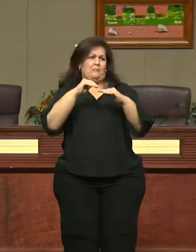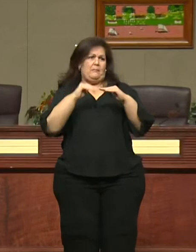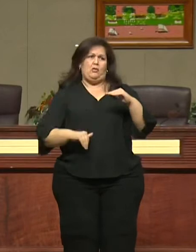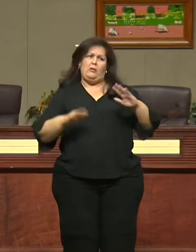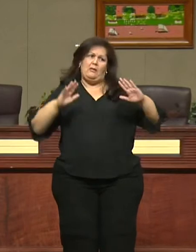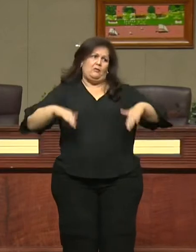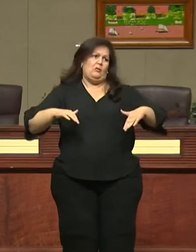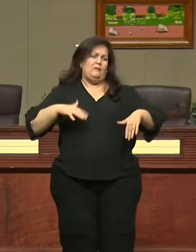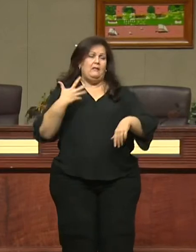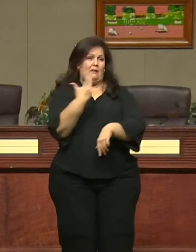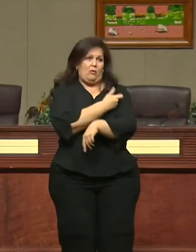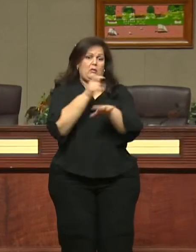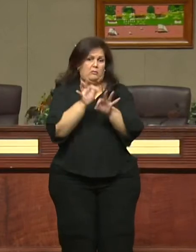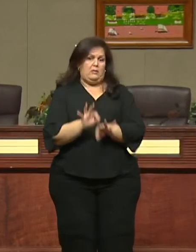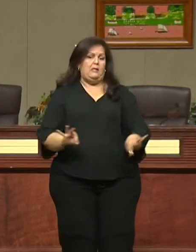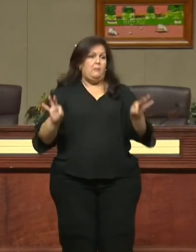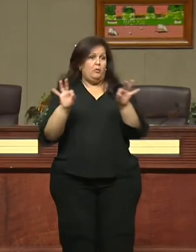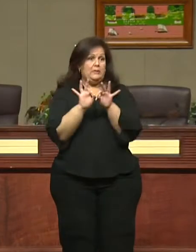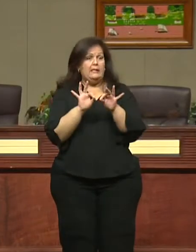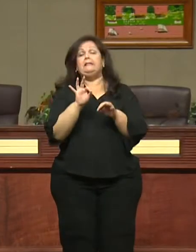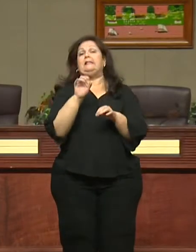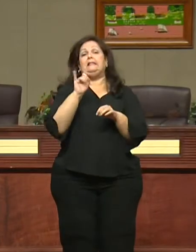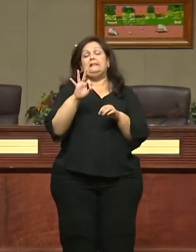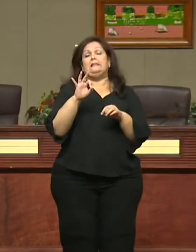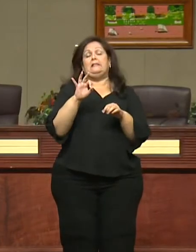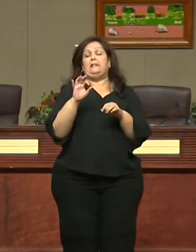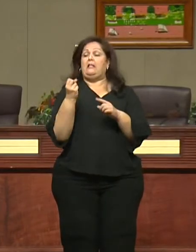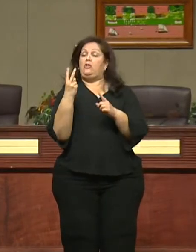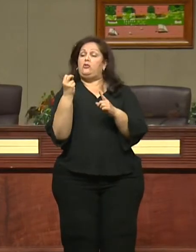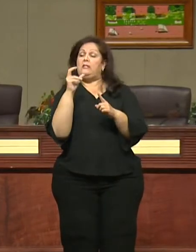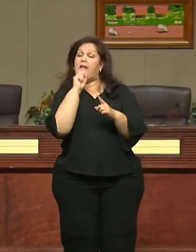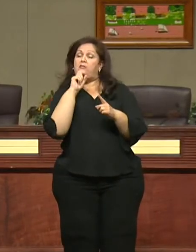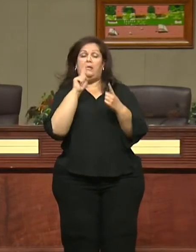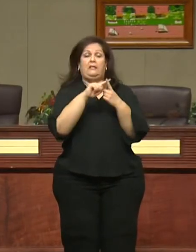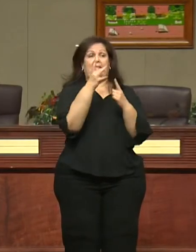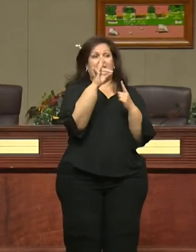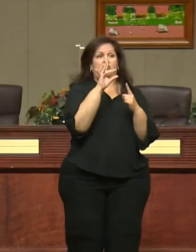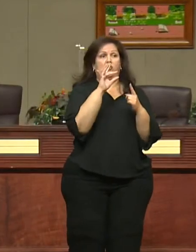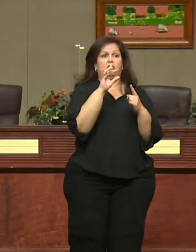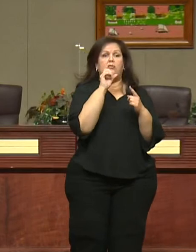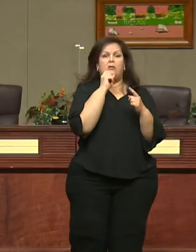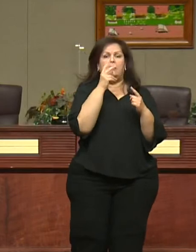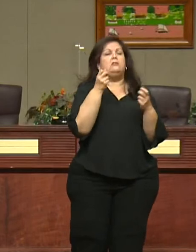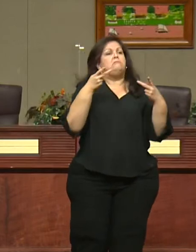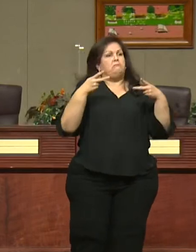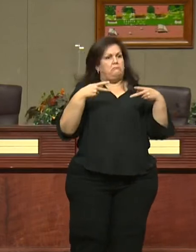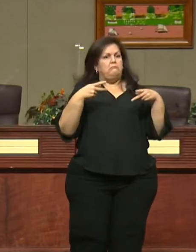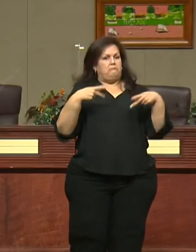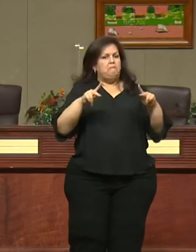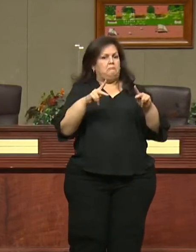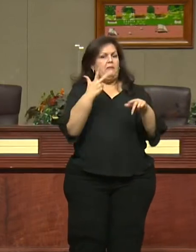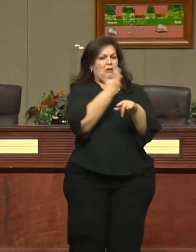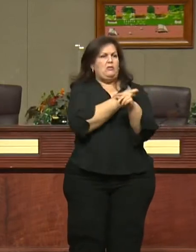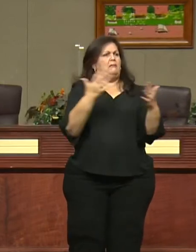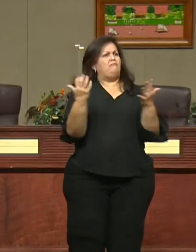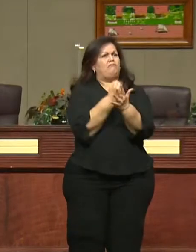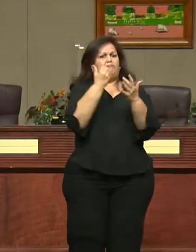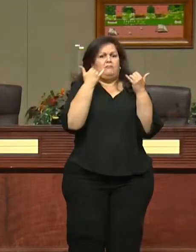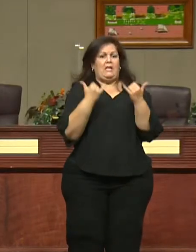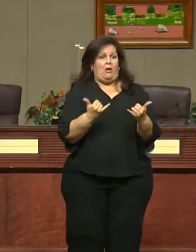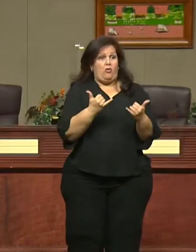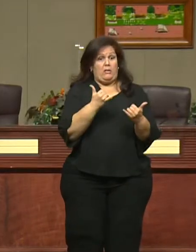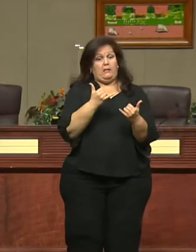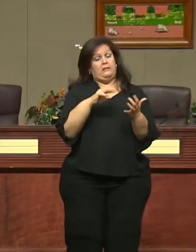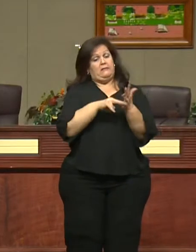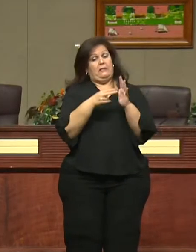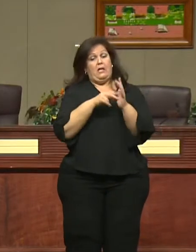Y por eso es tan importante que aquellos que son 12 a 18 se vacunen y se vacunen ahora. So de cuando comienza la